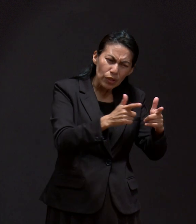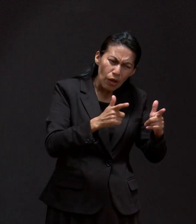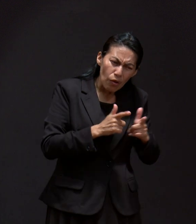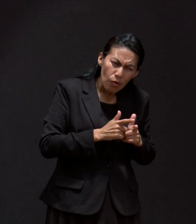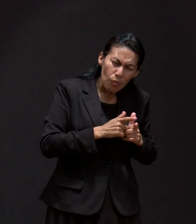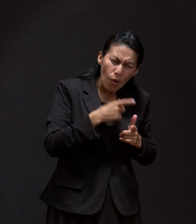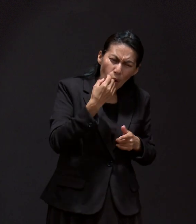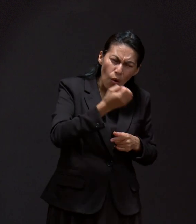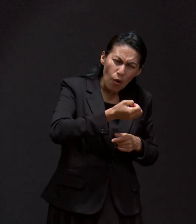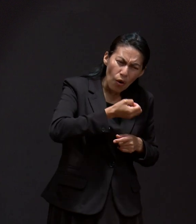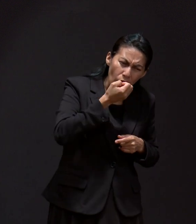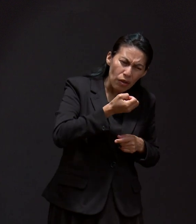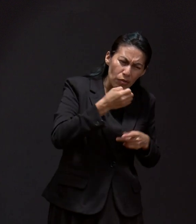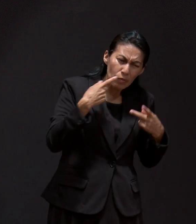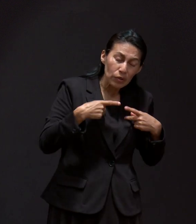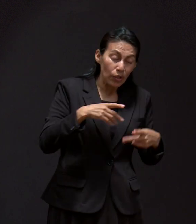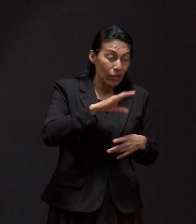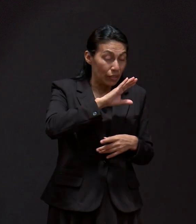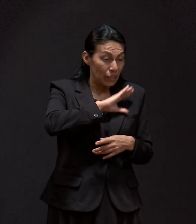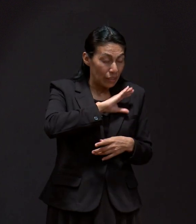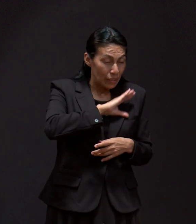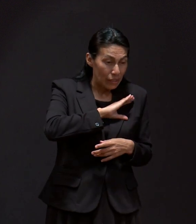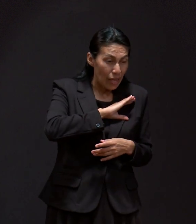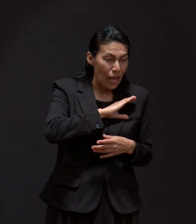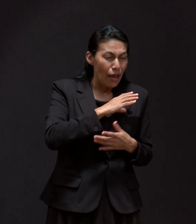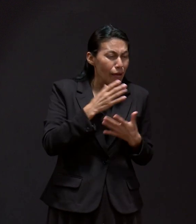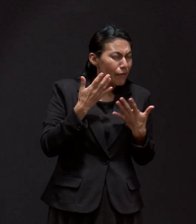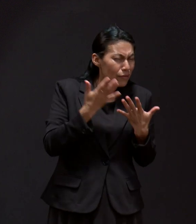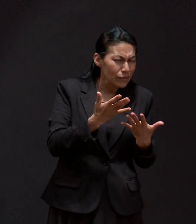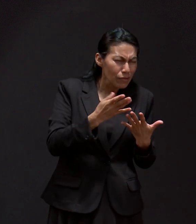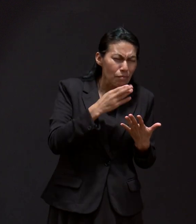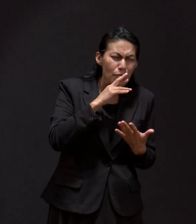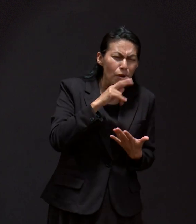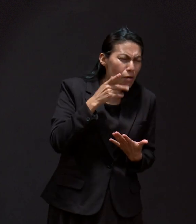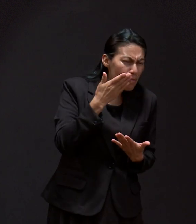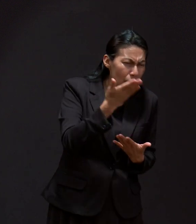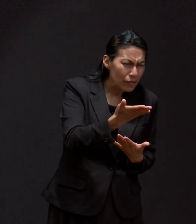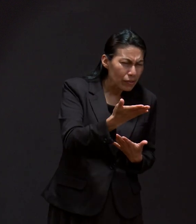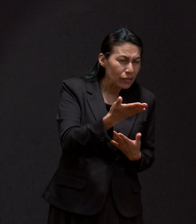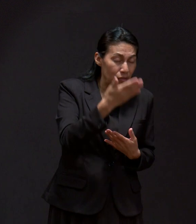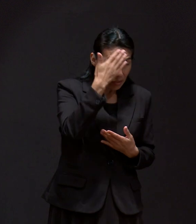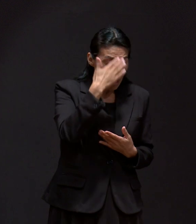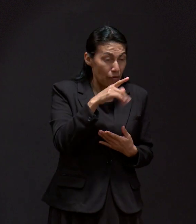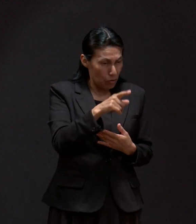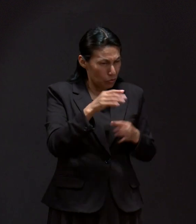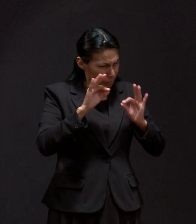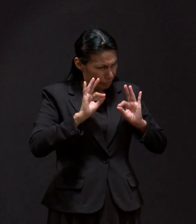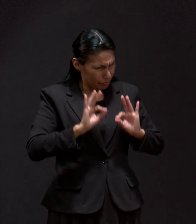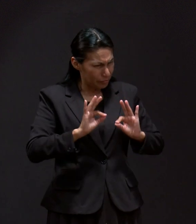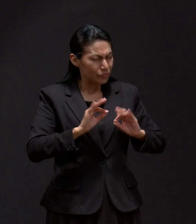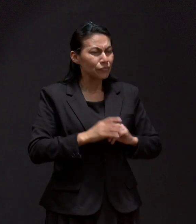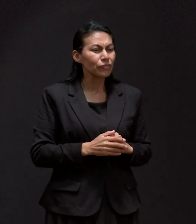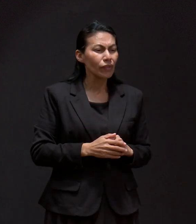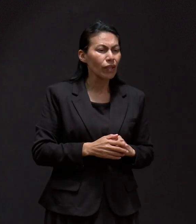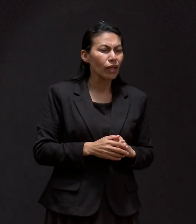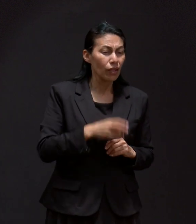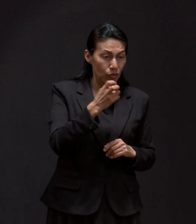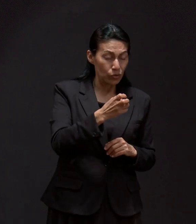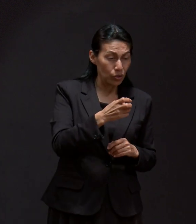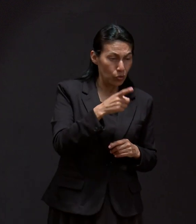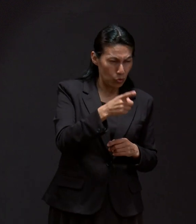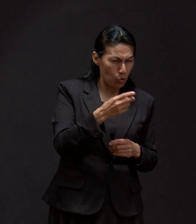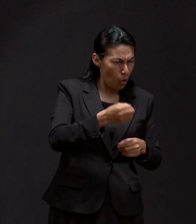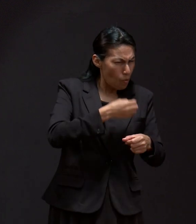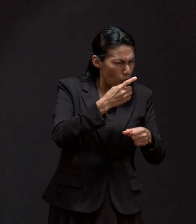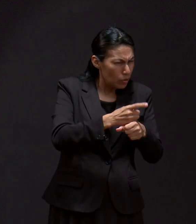grupo de personas que estaba orando por ti que te aman y le deseaban lo mejor que sabía que estabas haciendo bien y que era